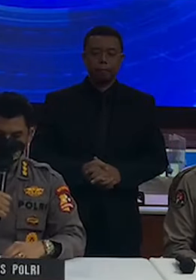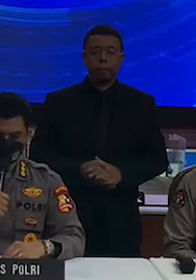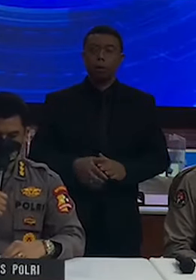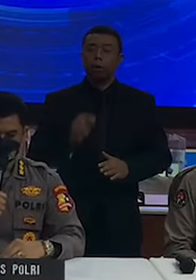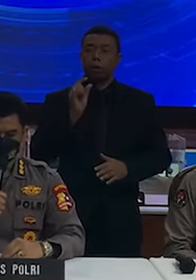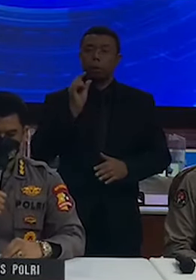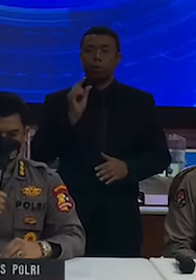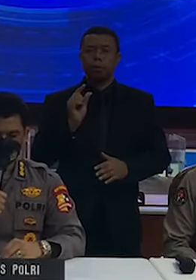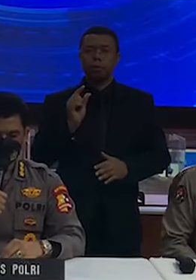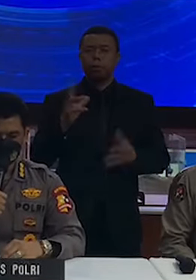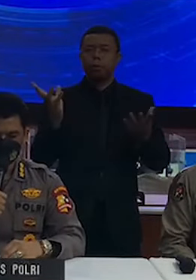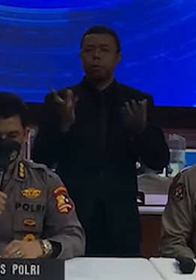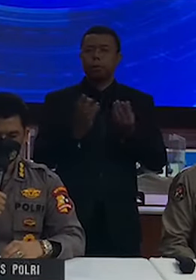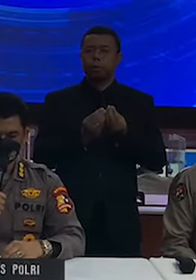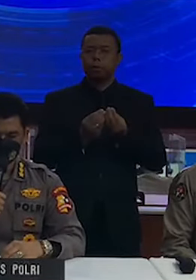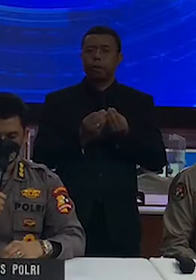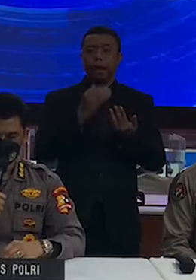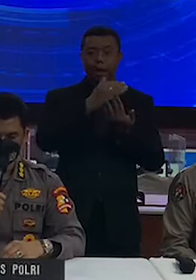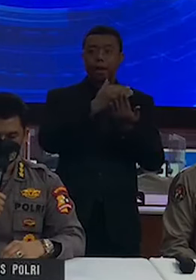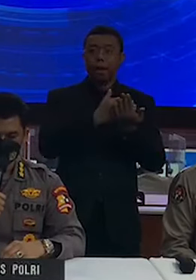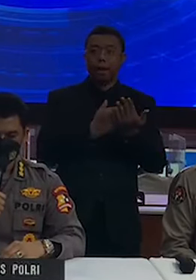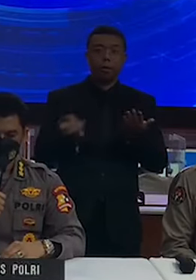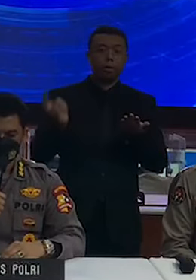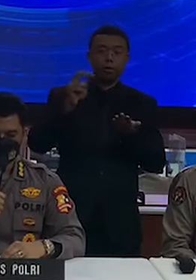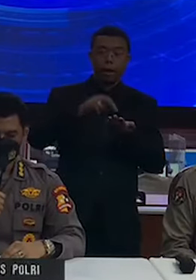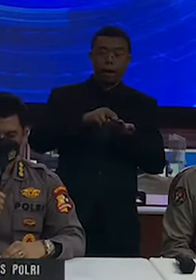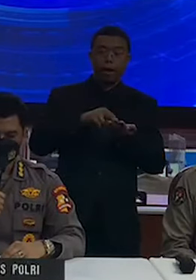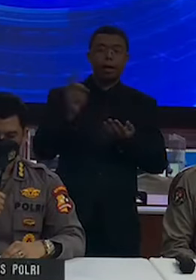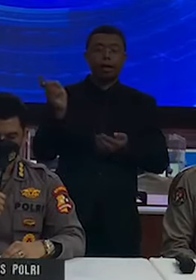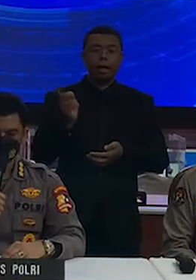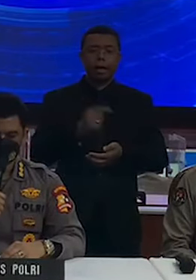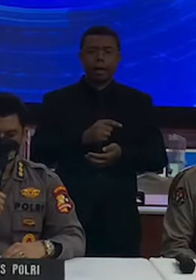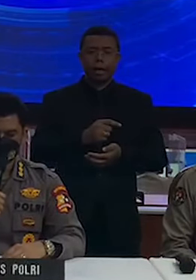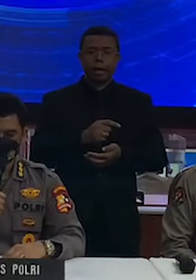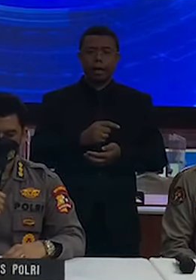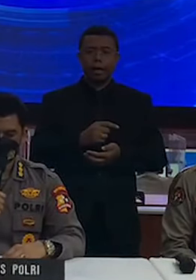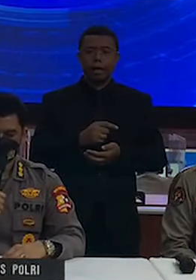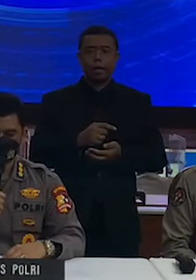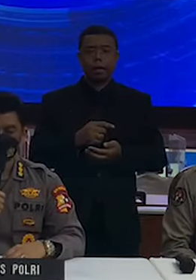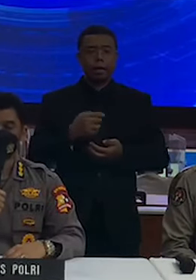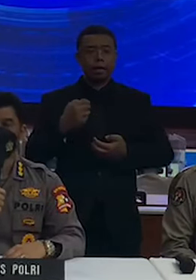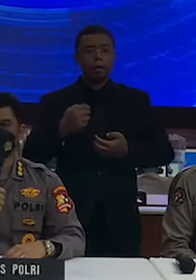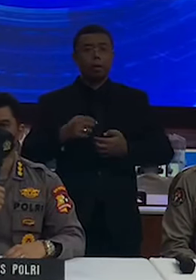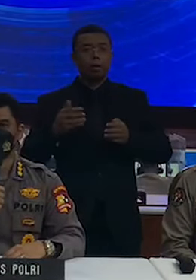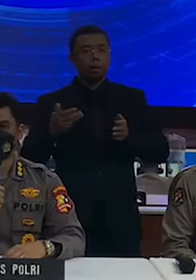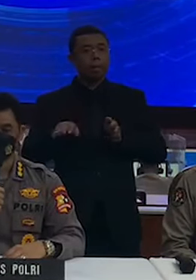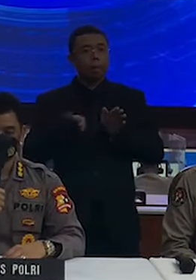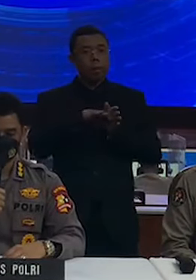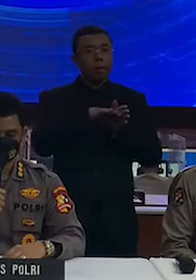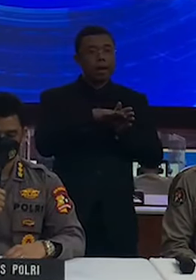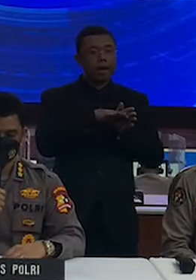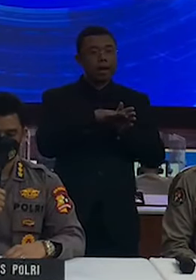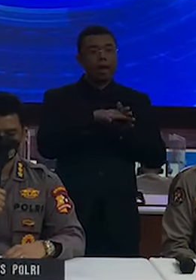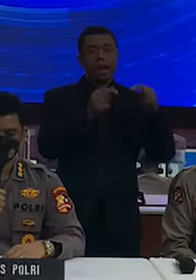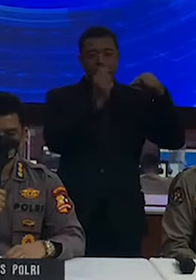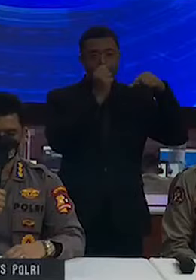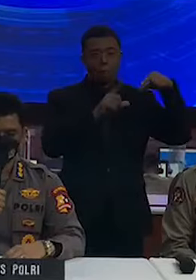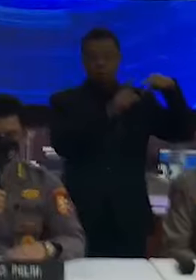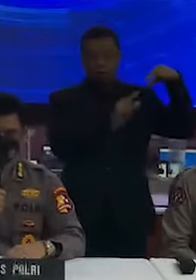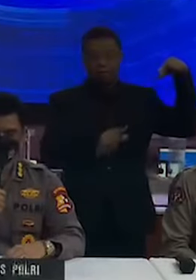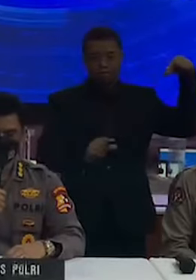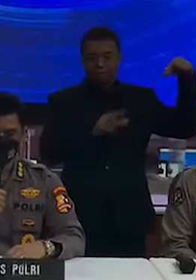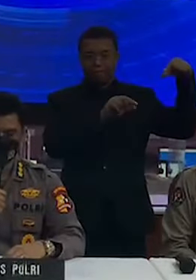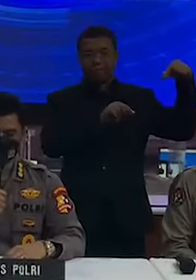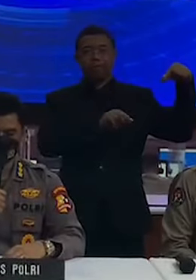Kemudian untuk jumlah data penumpang dari penumpang dan kendaraan dari pelabuhan Bakahuni Lampung